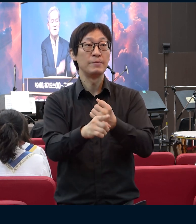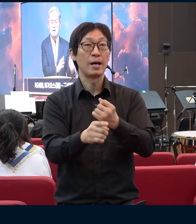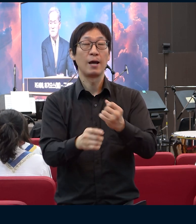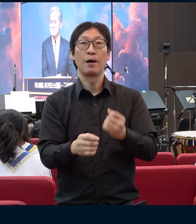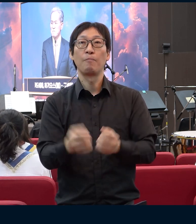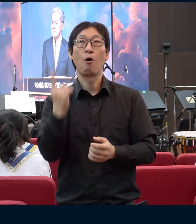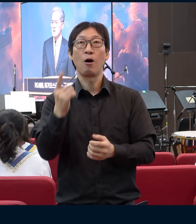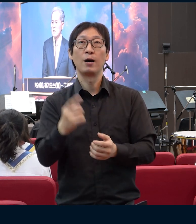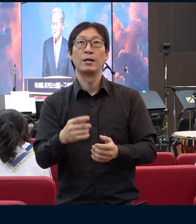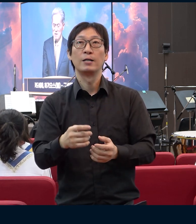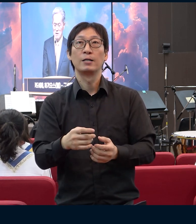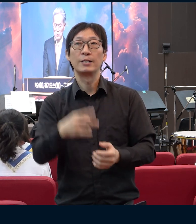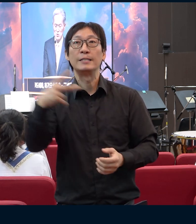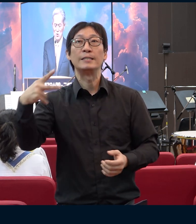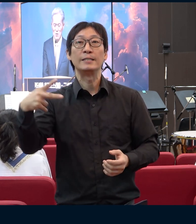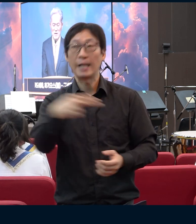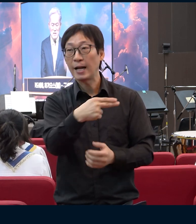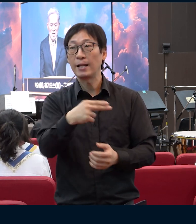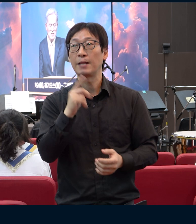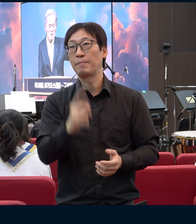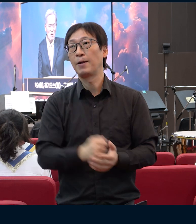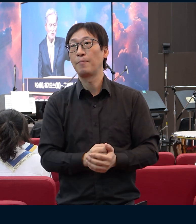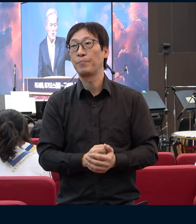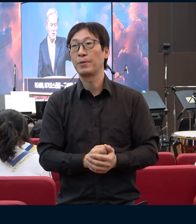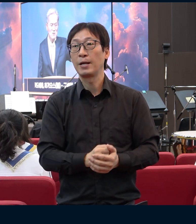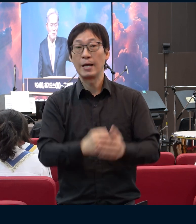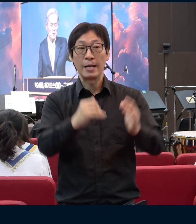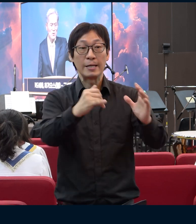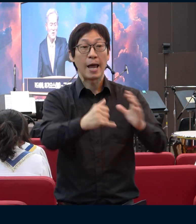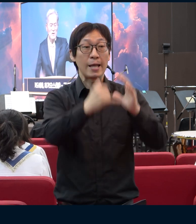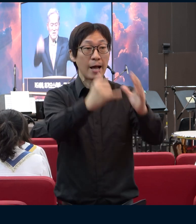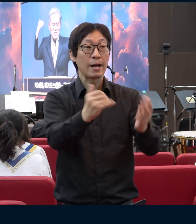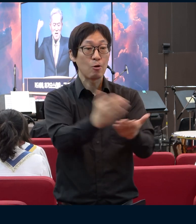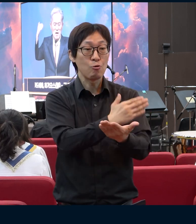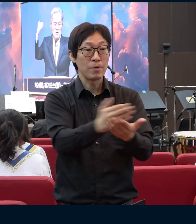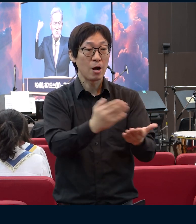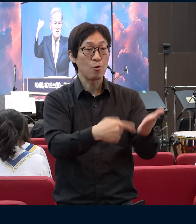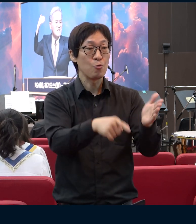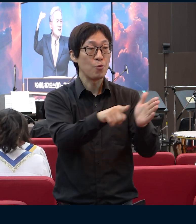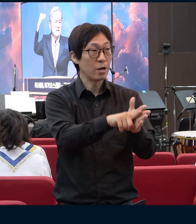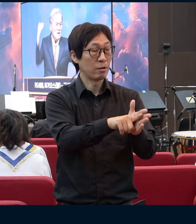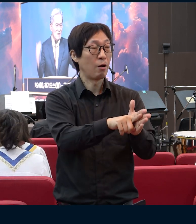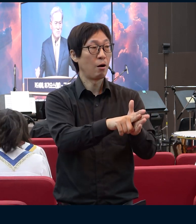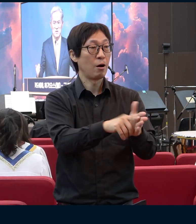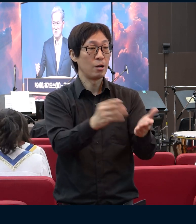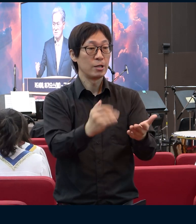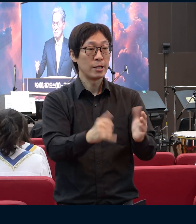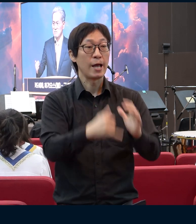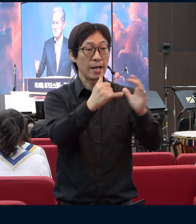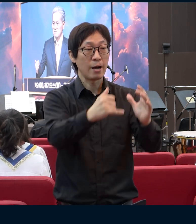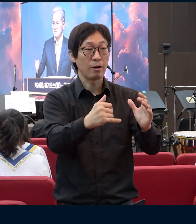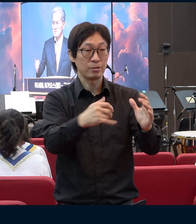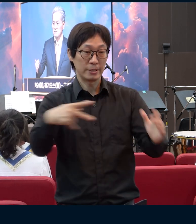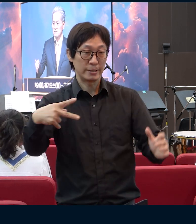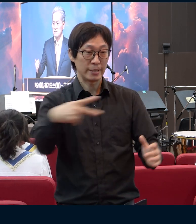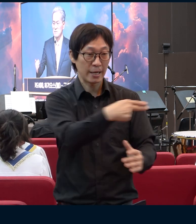잘라냄이에요. 잘라냄. 예, 그렇죠. 세상과 구별되려면요, 세상의 것을 잘라내야 합니다.